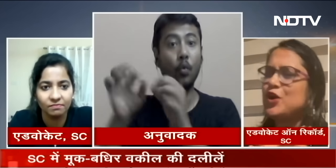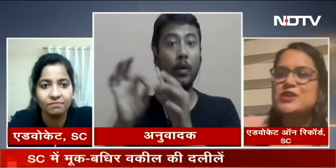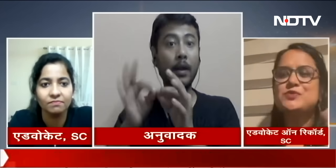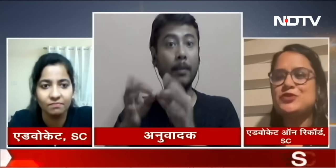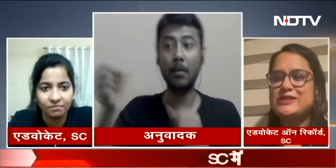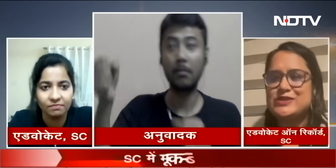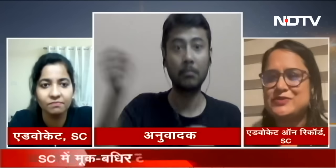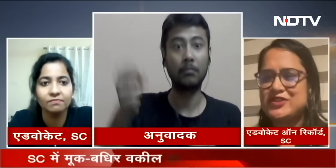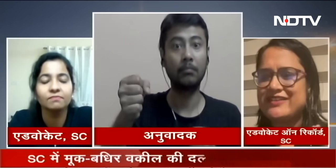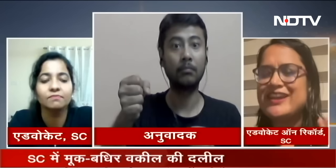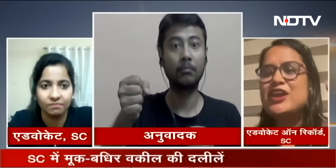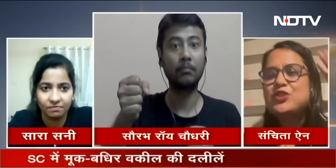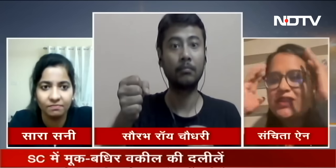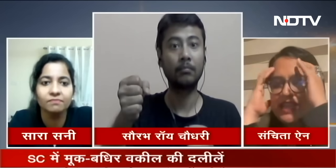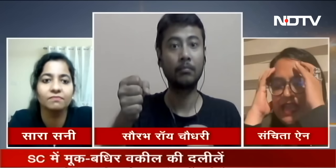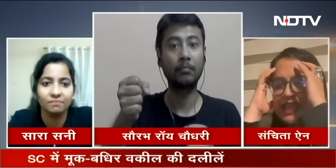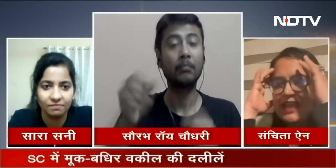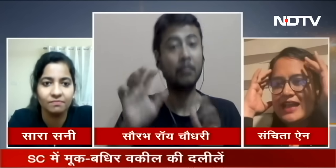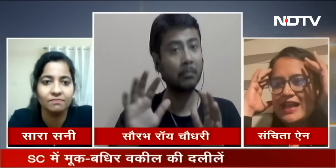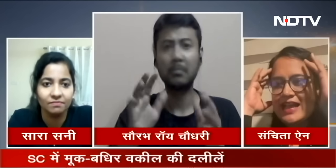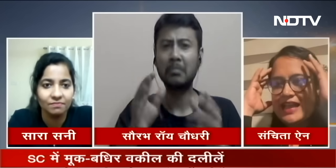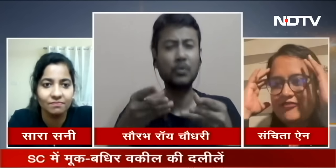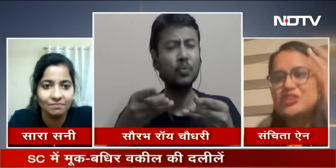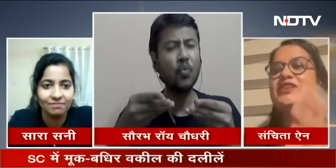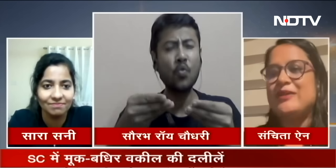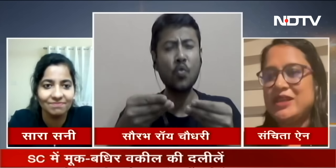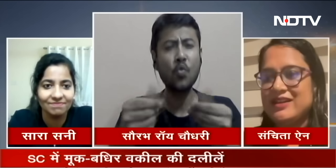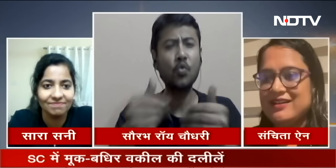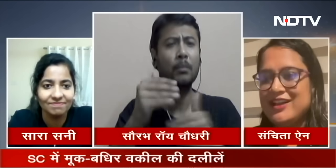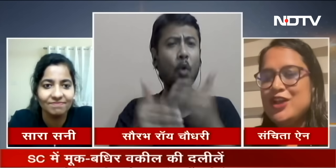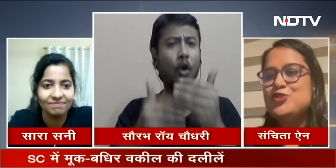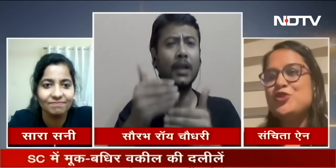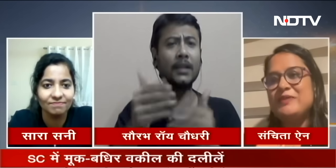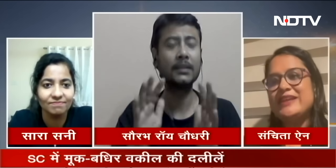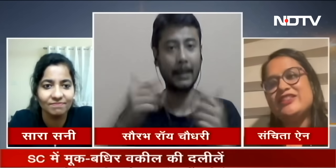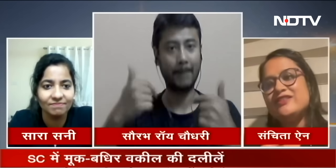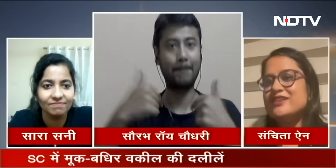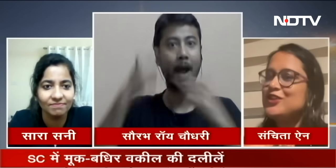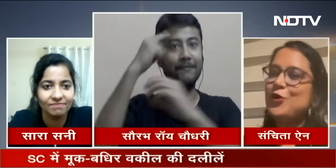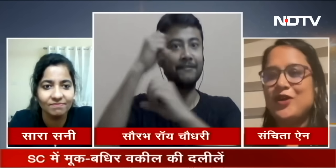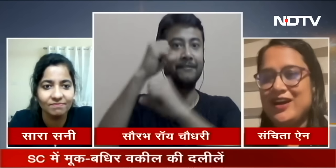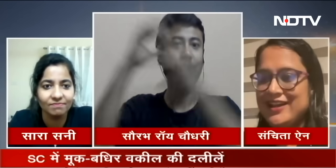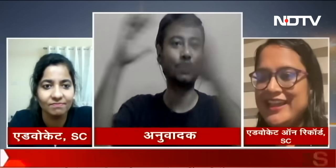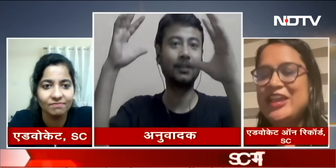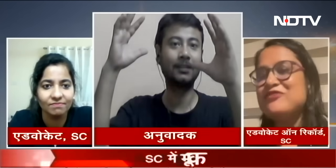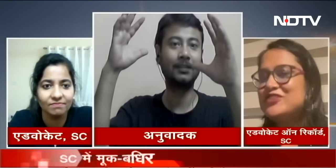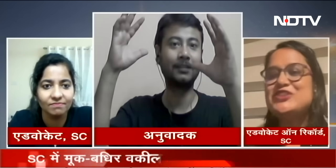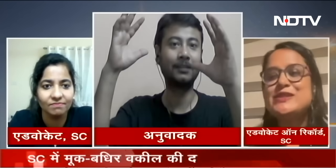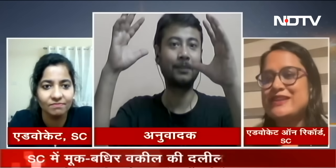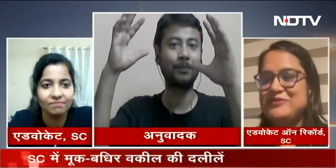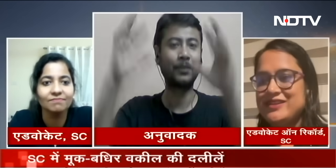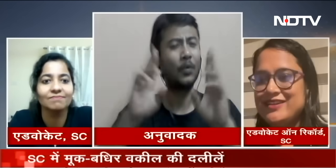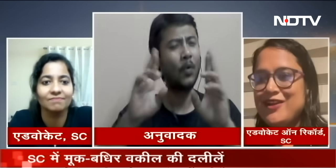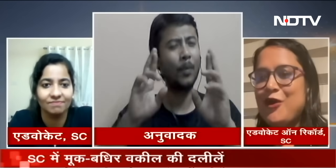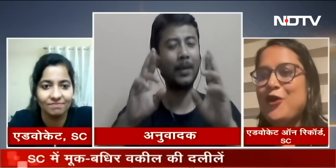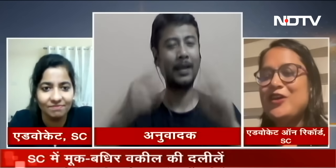इंटरप्रेटर है, बहुत स्मूथली सिस्टम चल रहा है। तो ये एक विजन है जो मेरे जीते जी होगा, एक